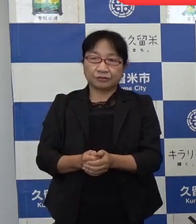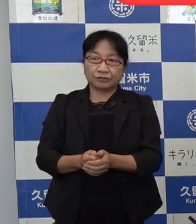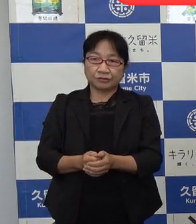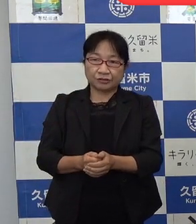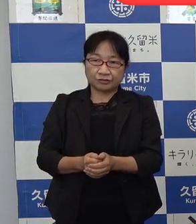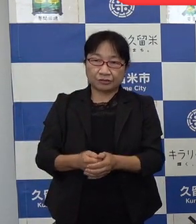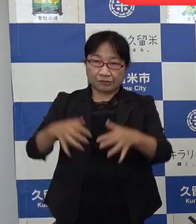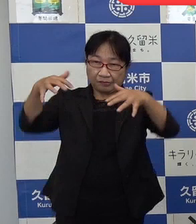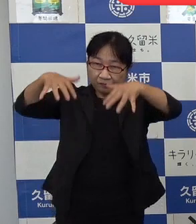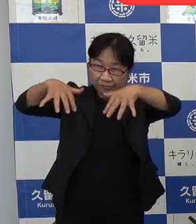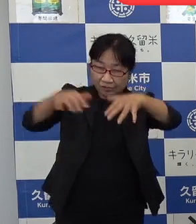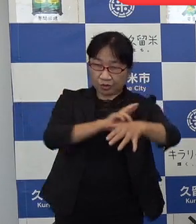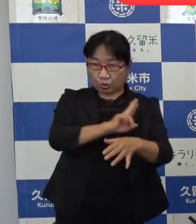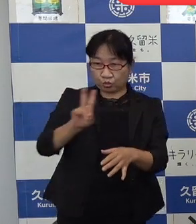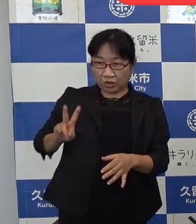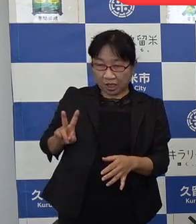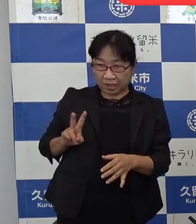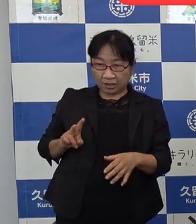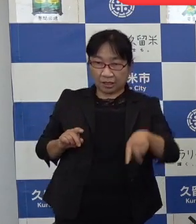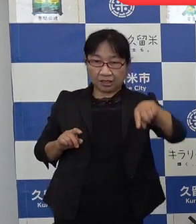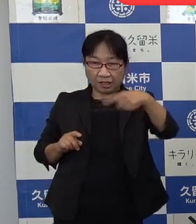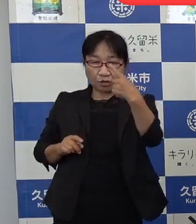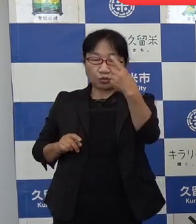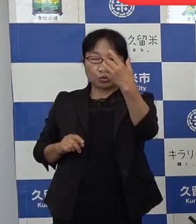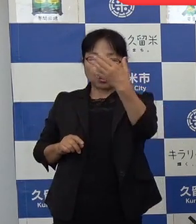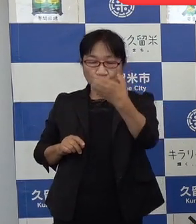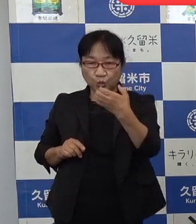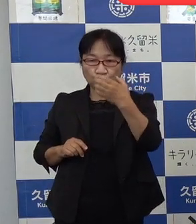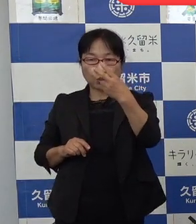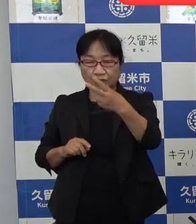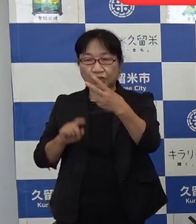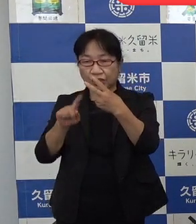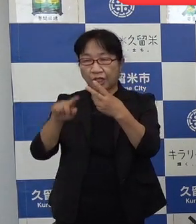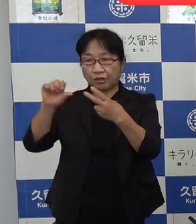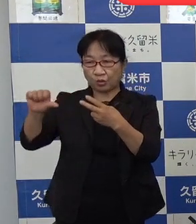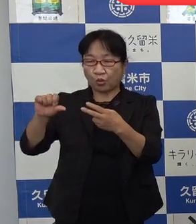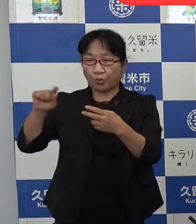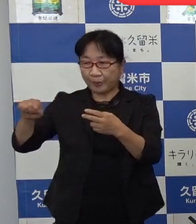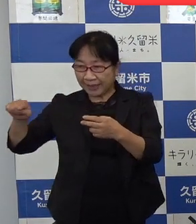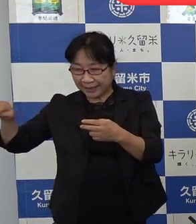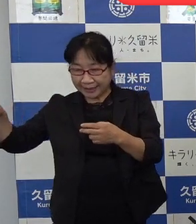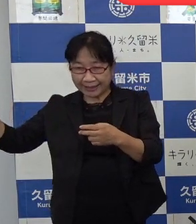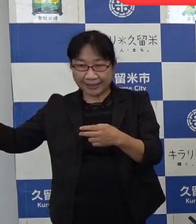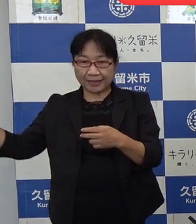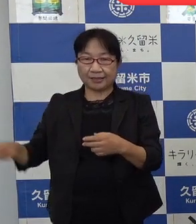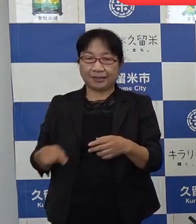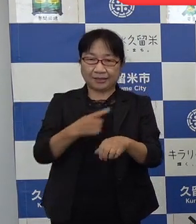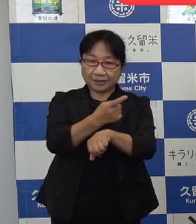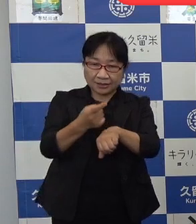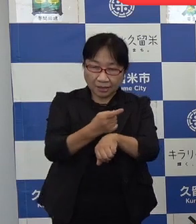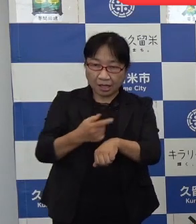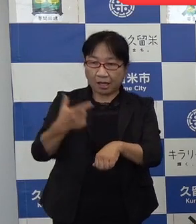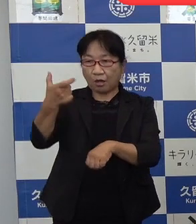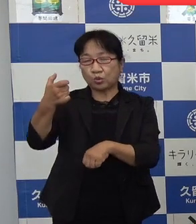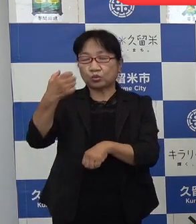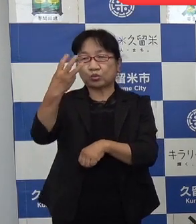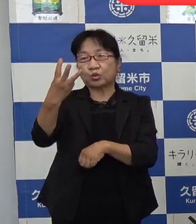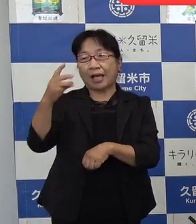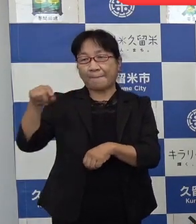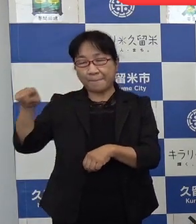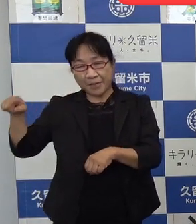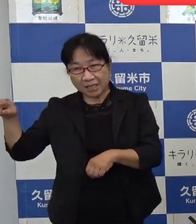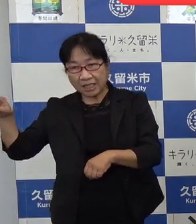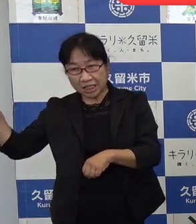総雨量が2日間で 192.5 ミリ、1時間あたりの最大雨量が63ミリでした。